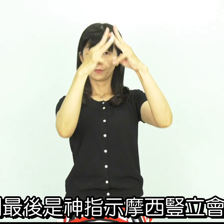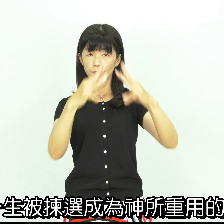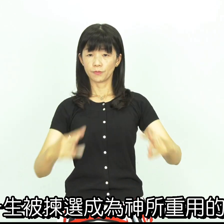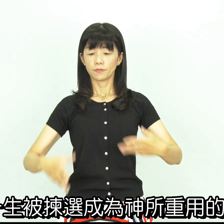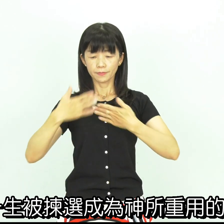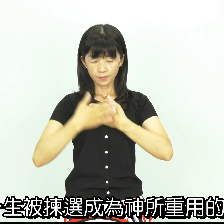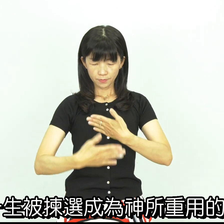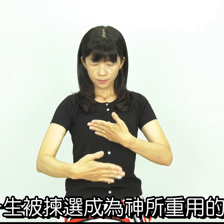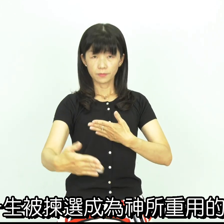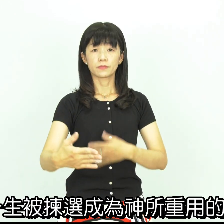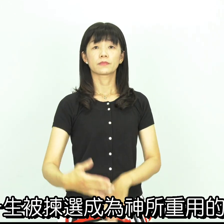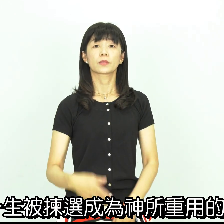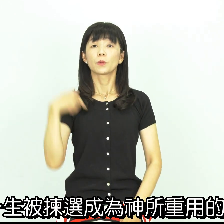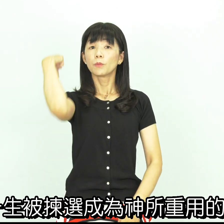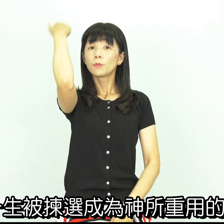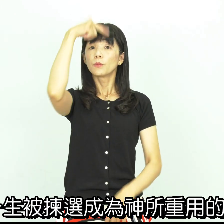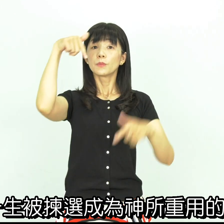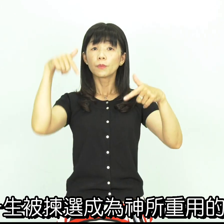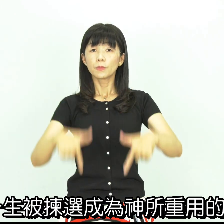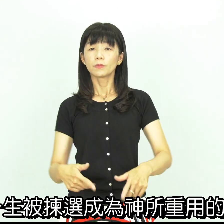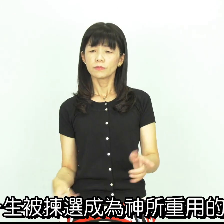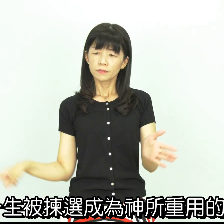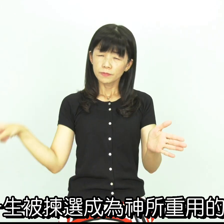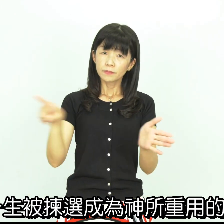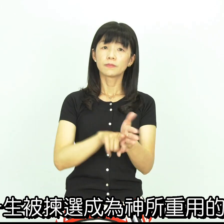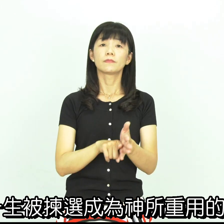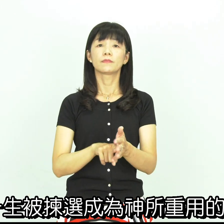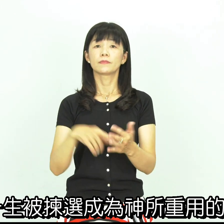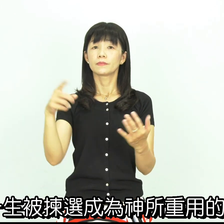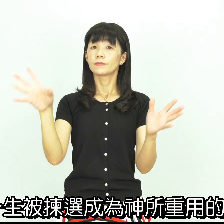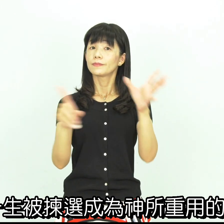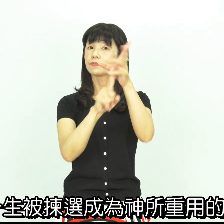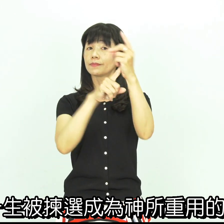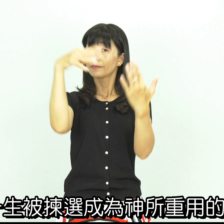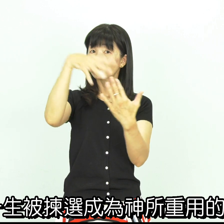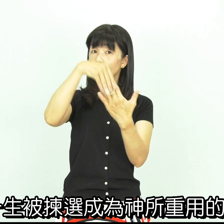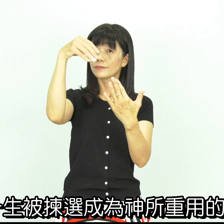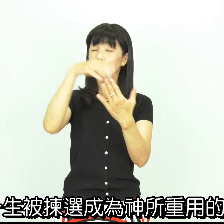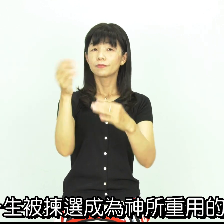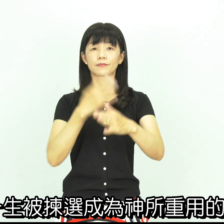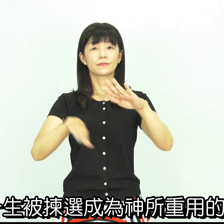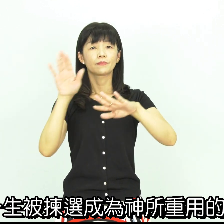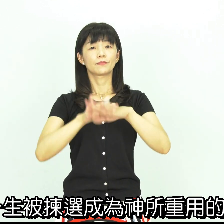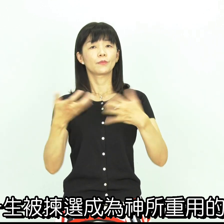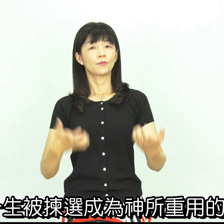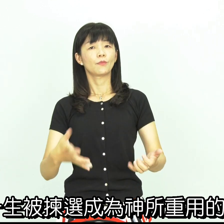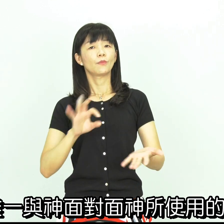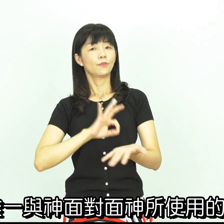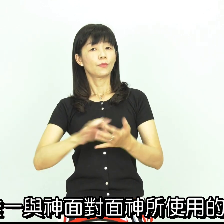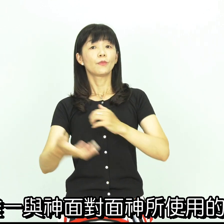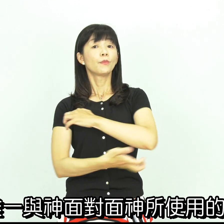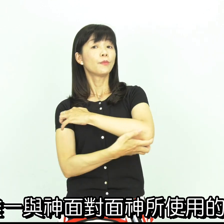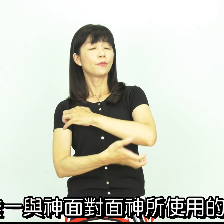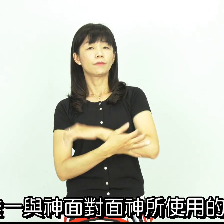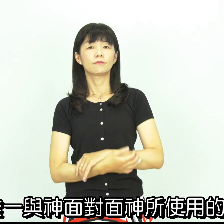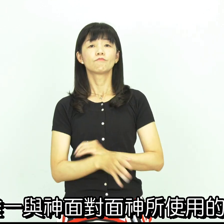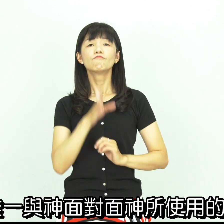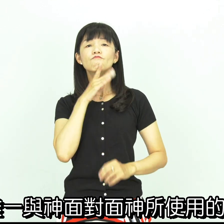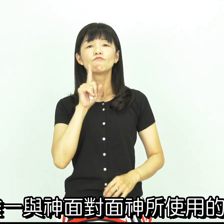摩西一生被拣选成为神所重用的仆人，也是唯一与神